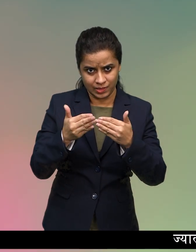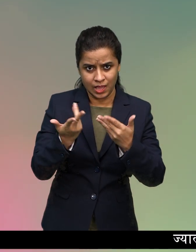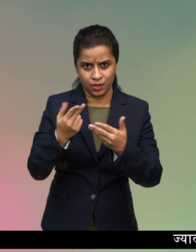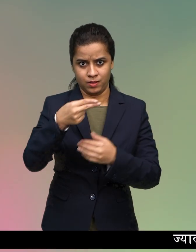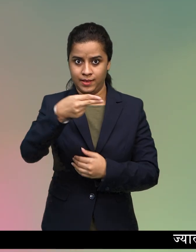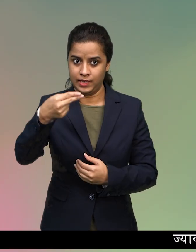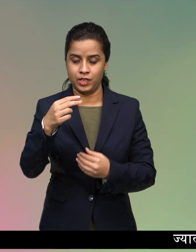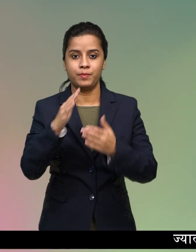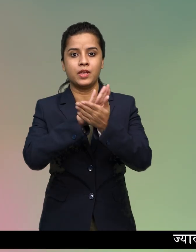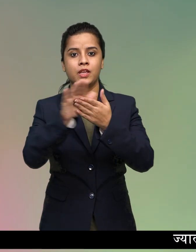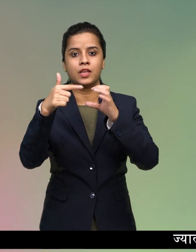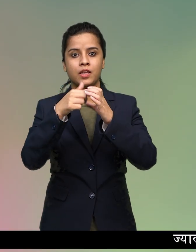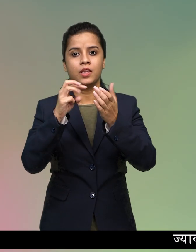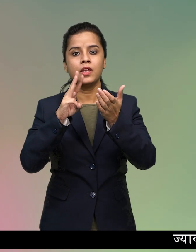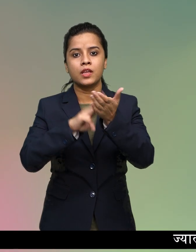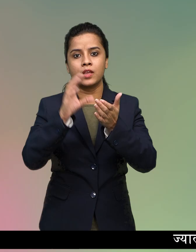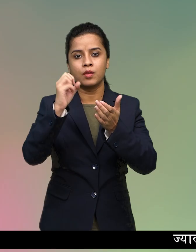ज्याला हेमोसिल म्हणतात.